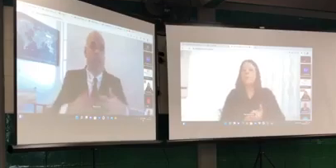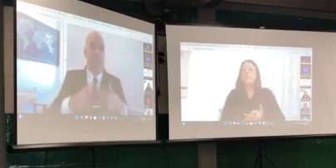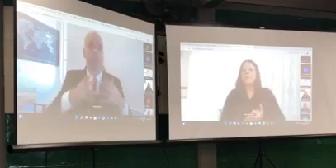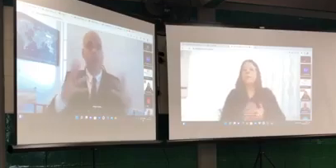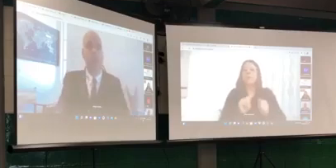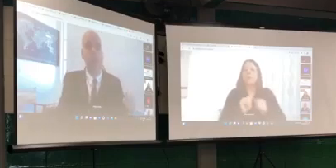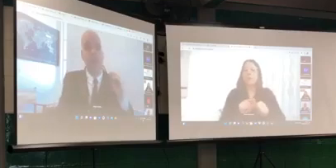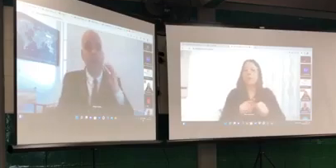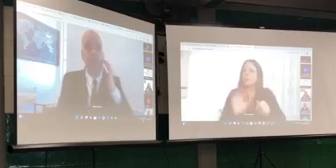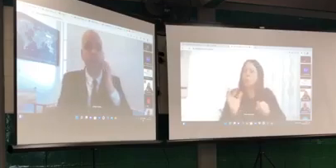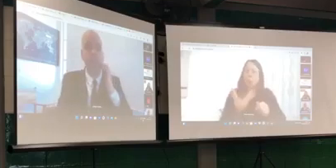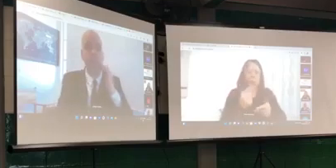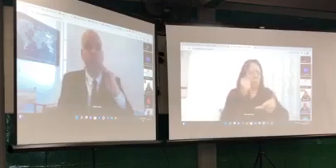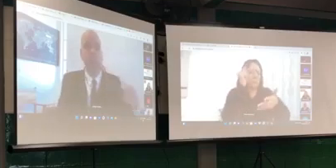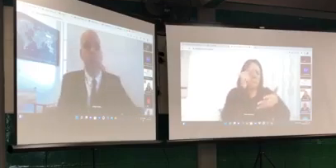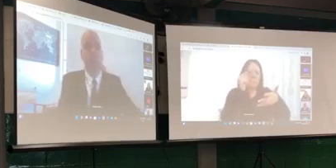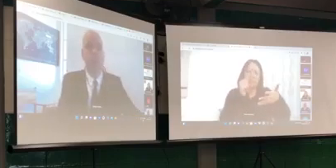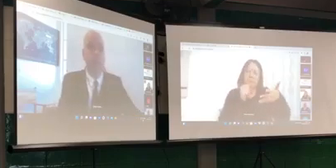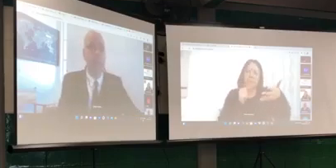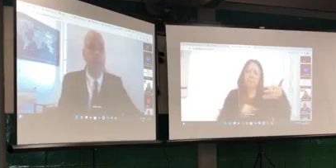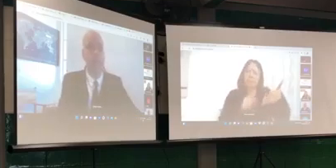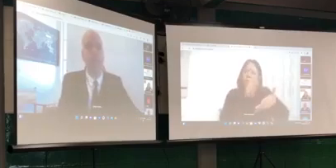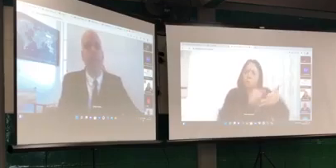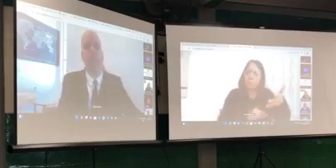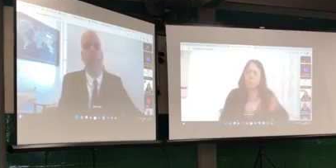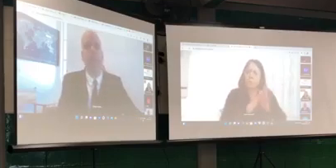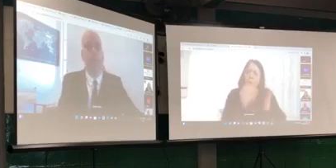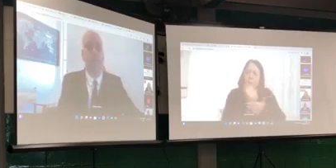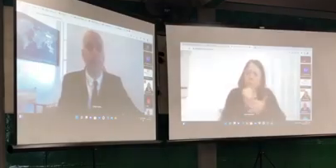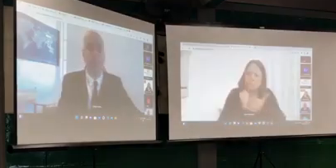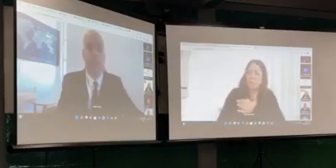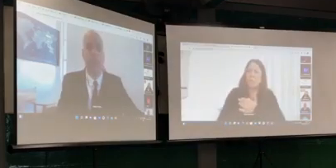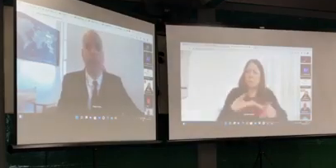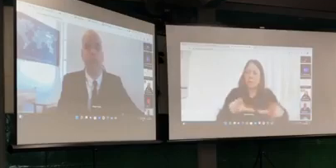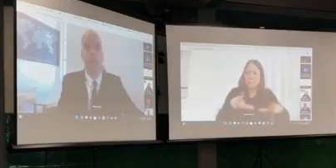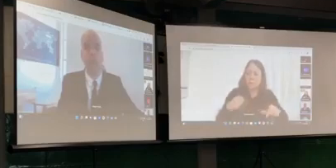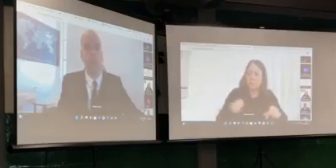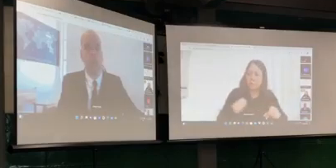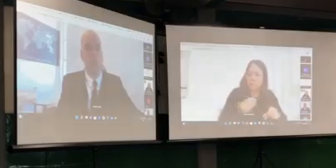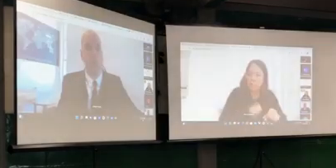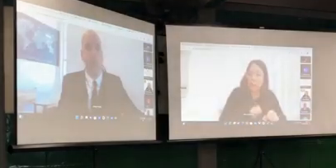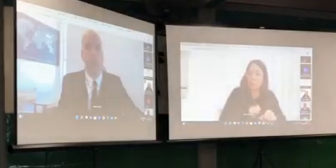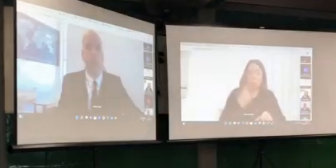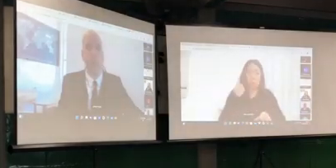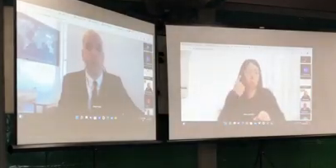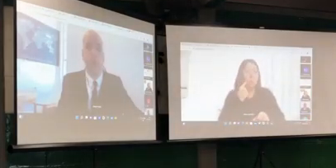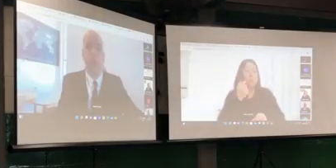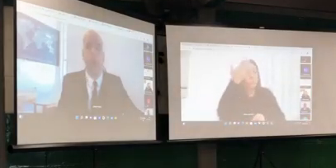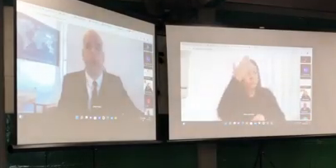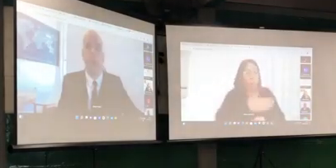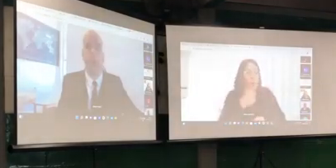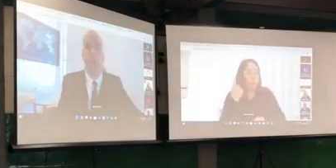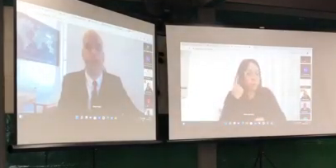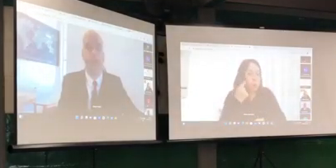levar toda uma série de documentos como carteira de trabalho, atestado médico, né, se for surdo, tem que provar surdez, né,